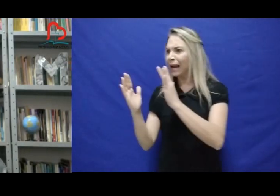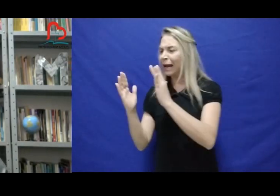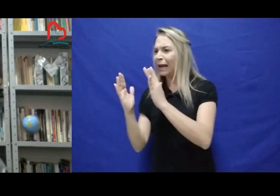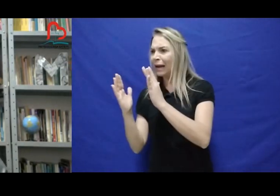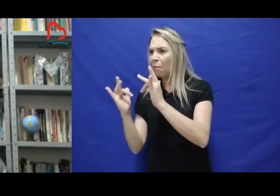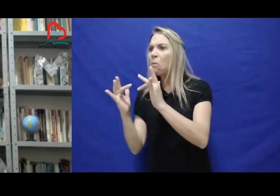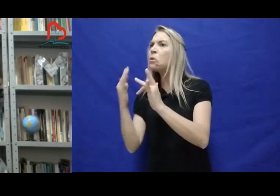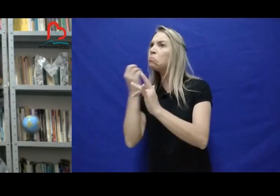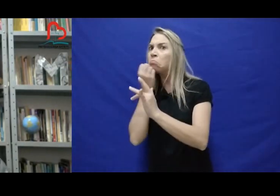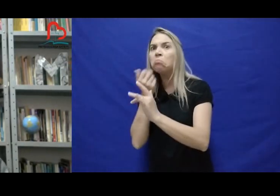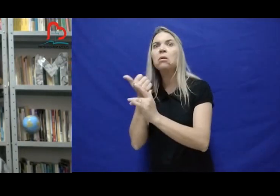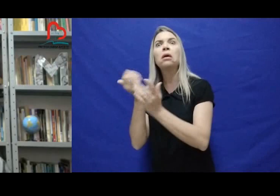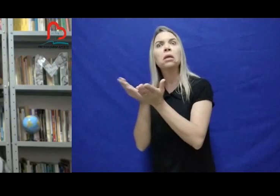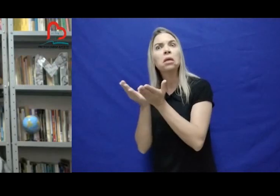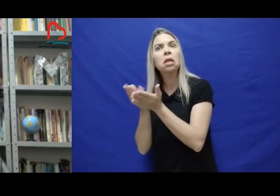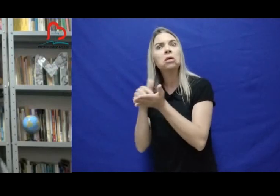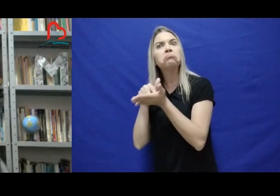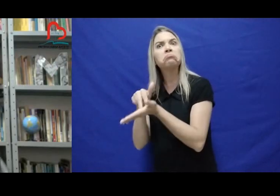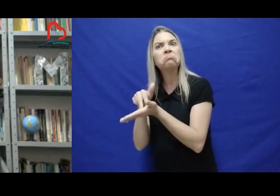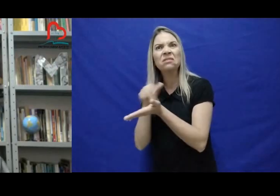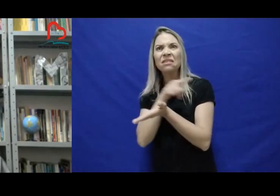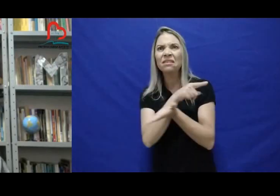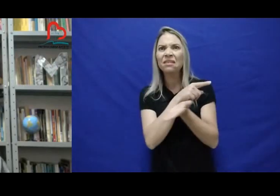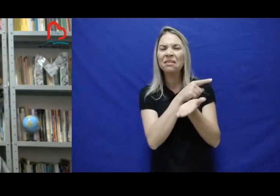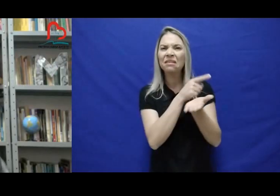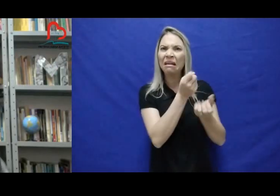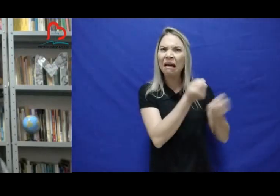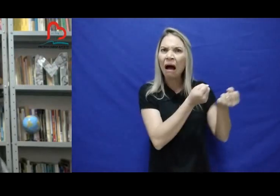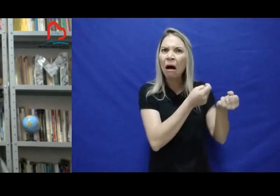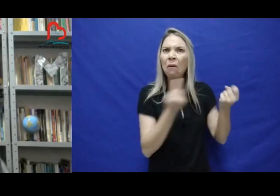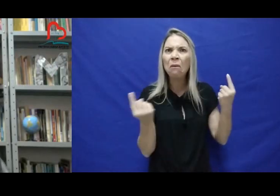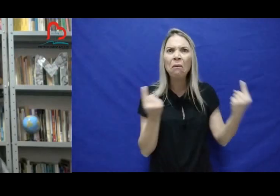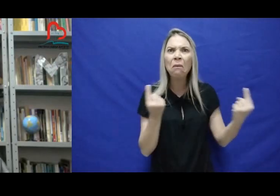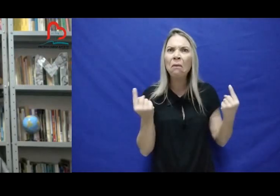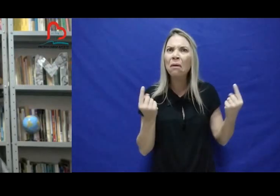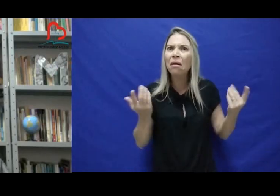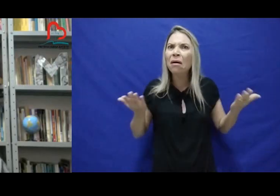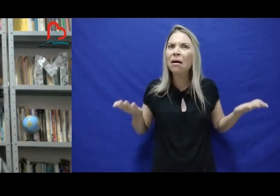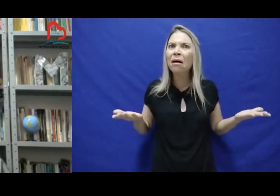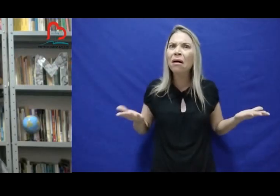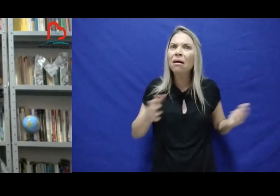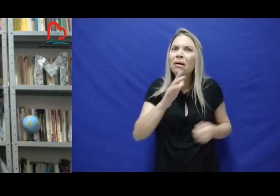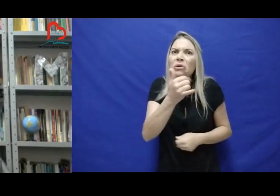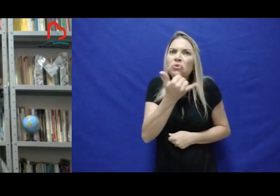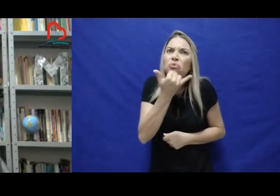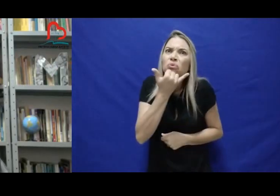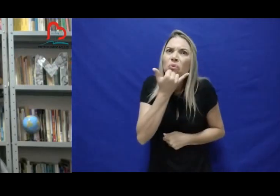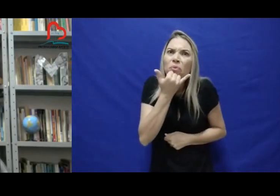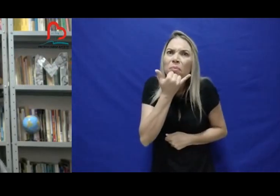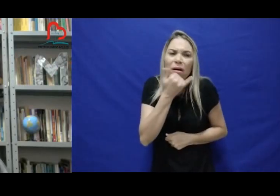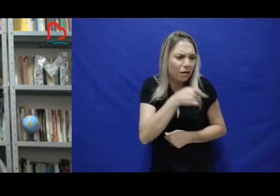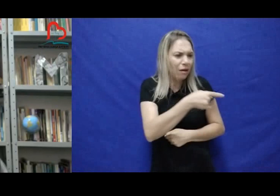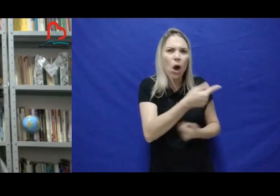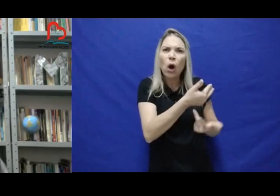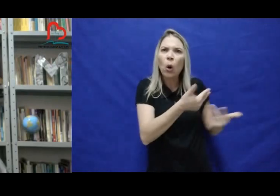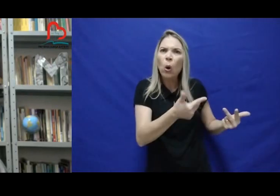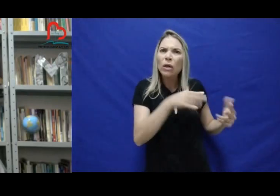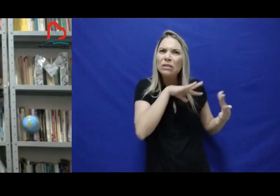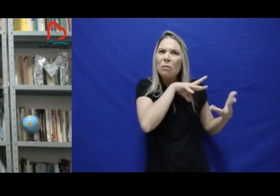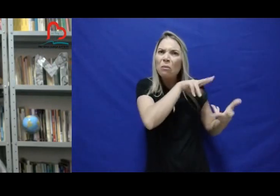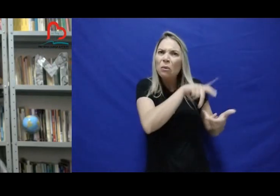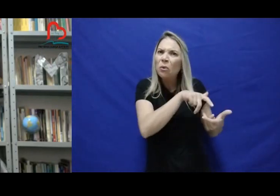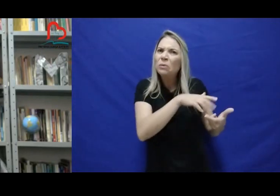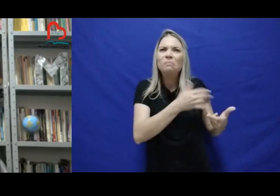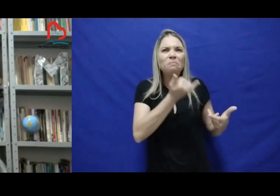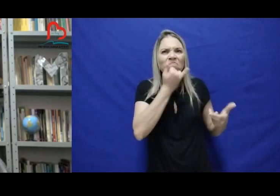de Deus pela aprovação desse mundo? E o bem mais precioso que temos, que é Cristo, pelos bens dessa vida que